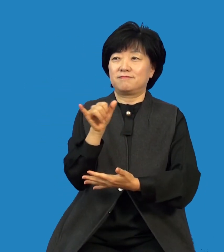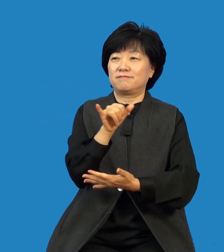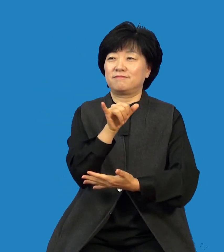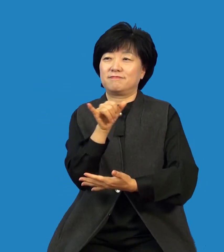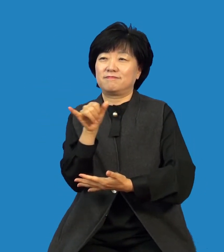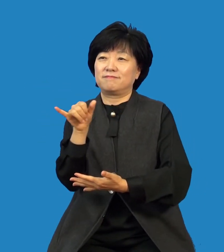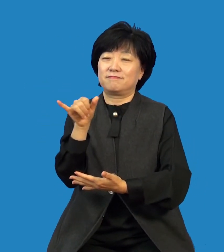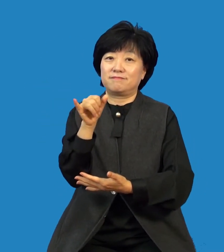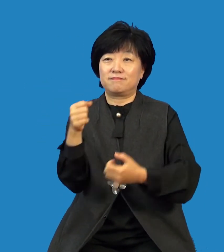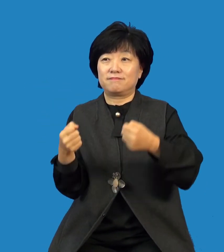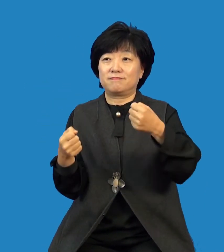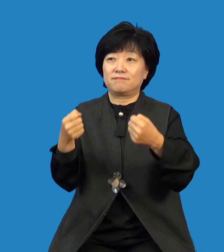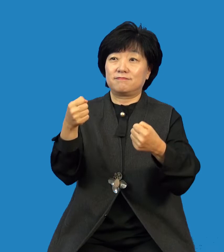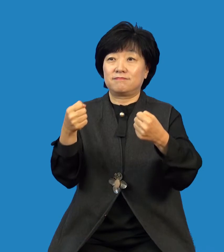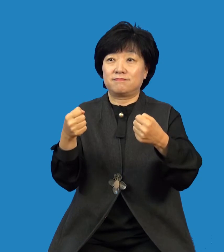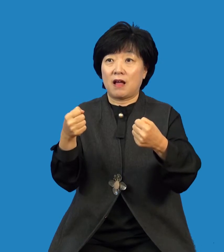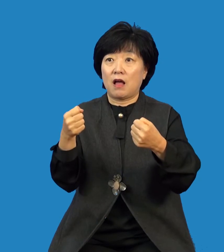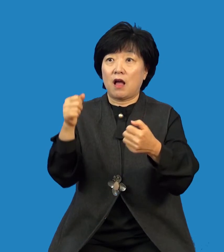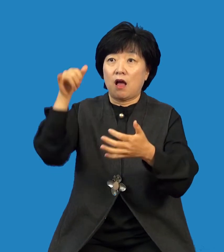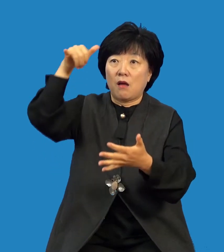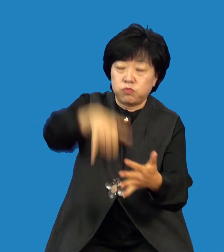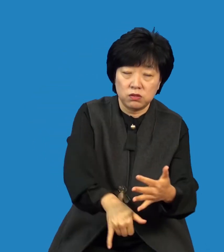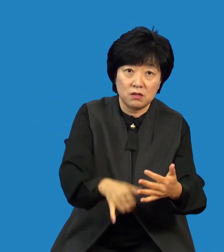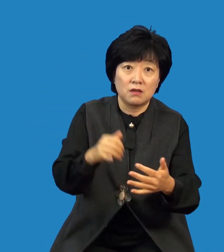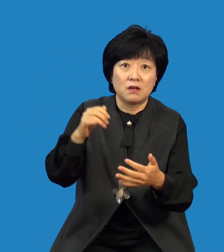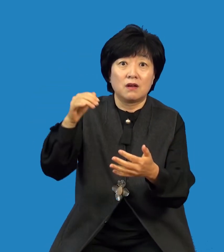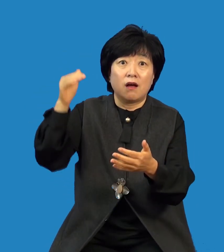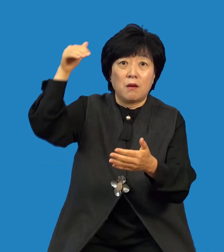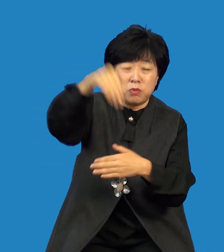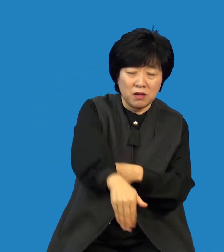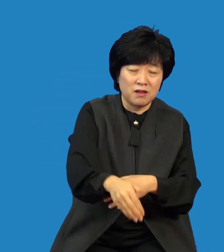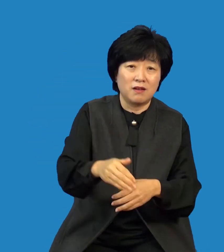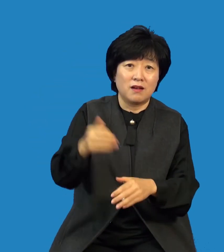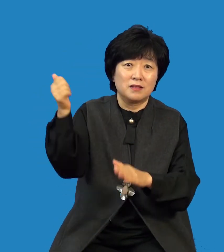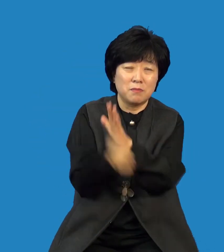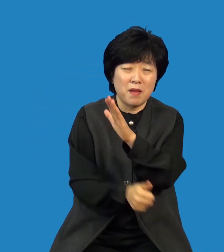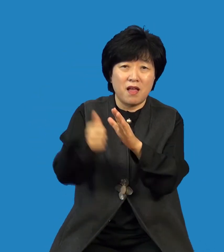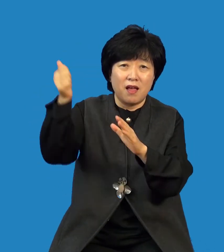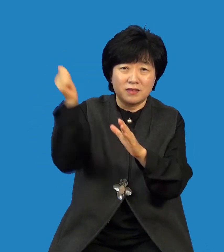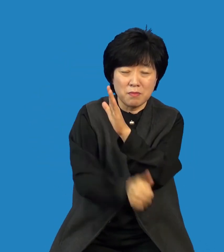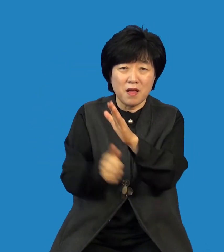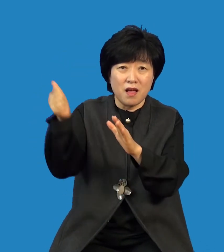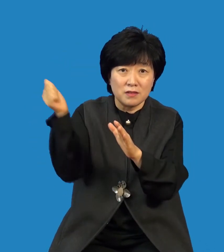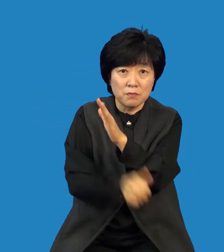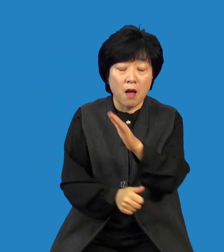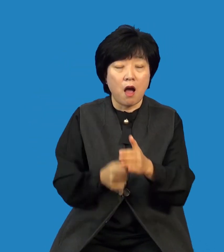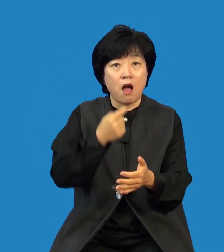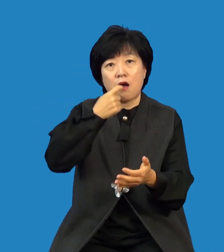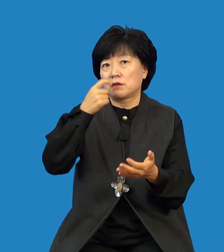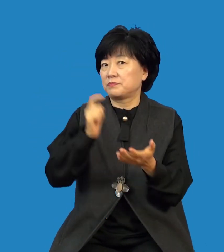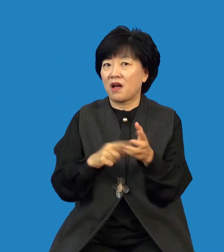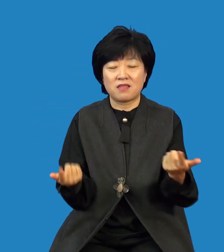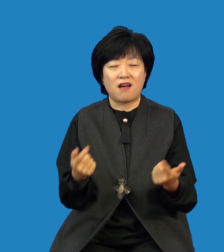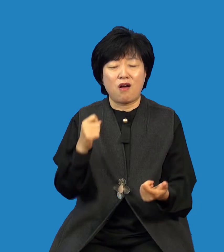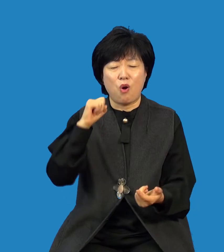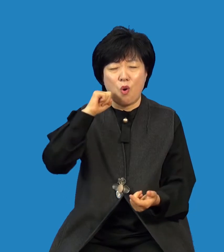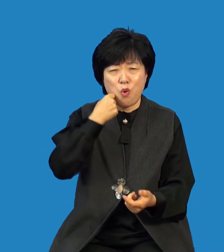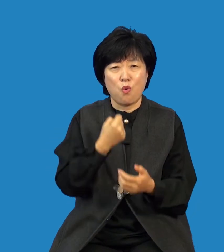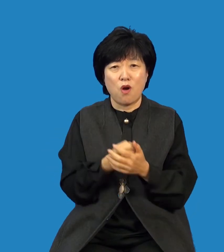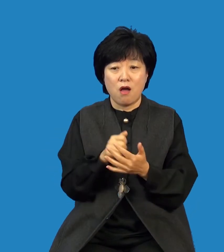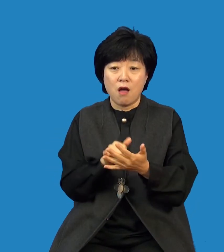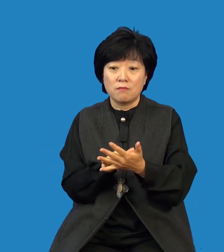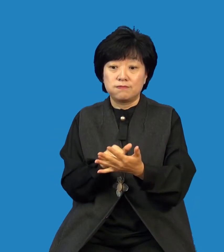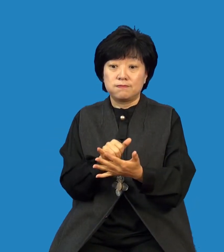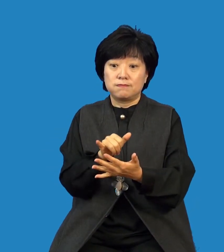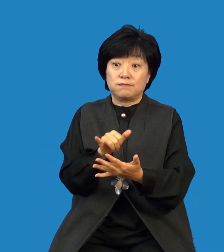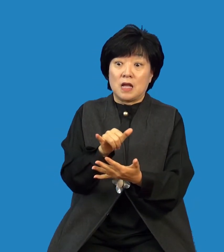걸 알았어요. 비행기는 모는 족족 추락하더라고. 비행기를 모는 족족 추락해요. 이게 잘 뜨지도 못하더라고요. 그래서